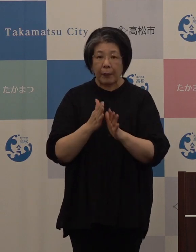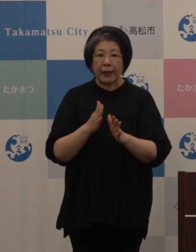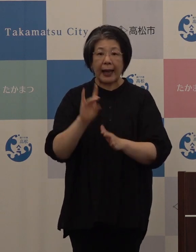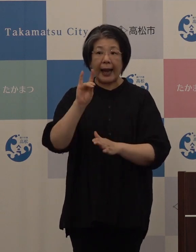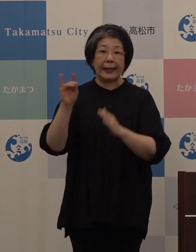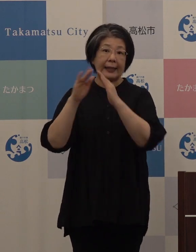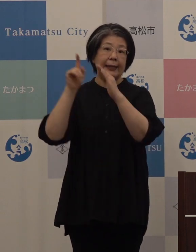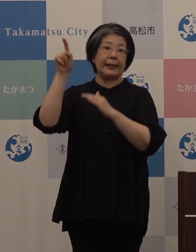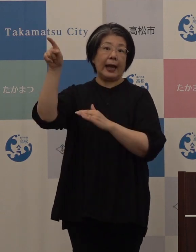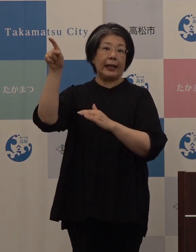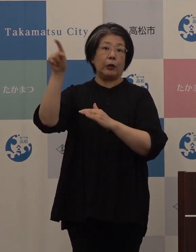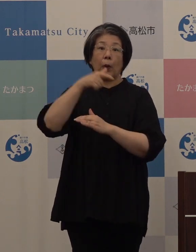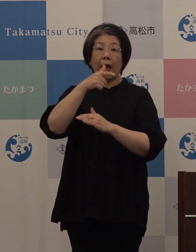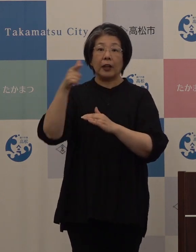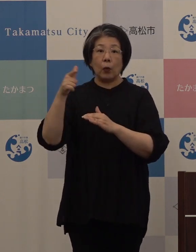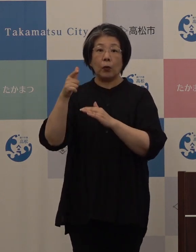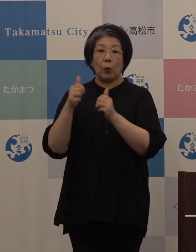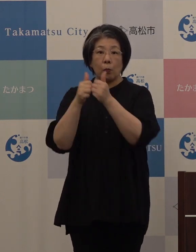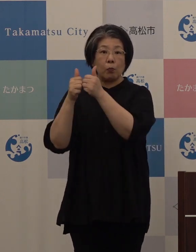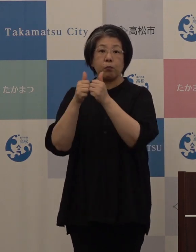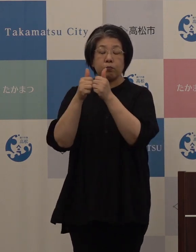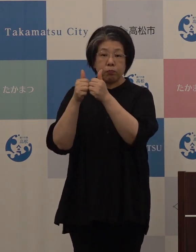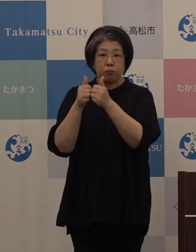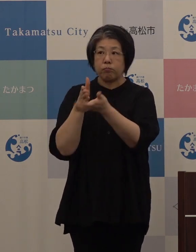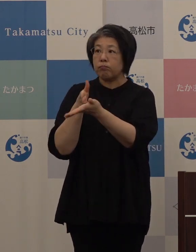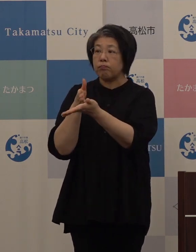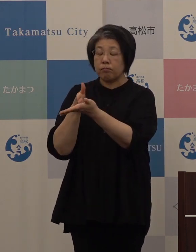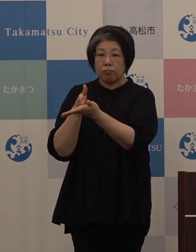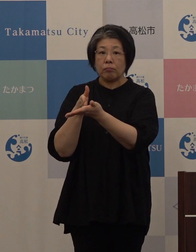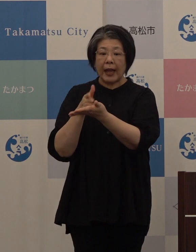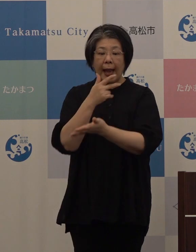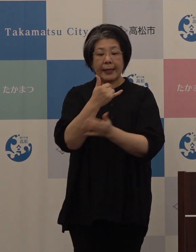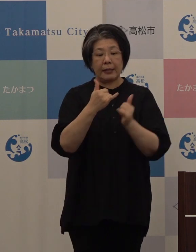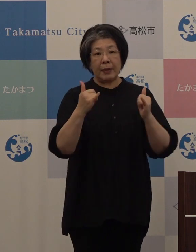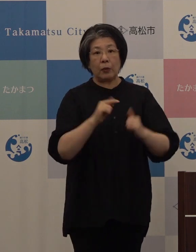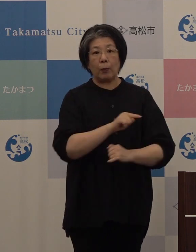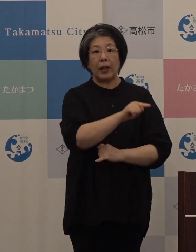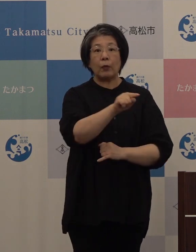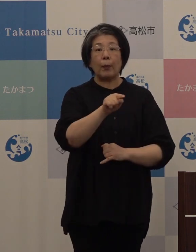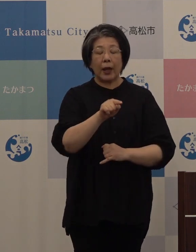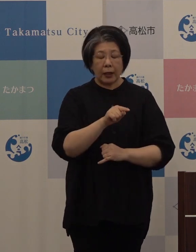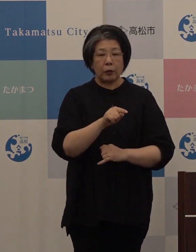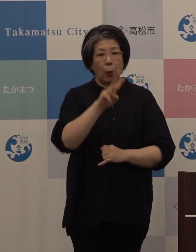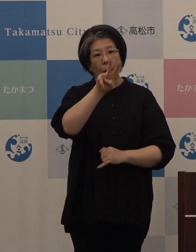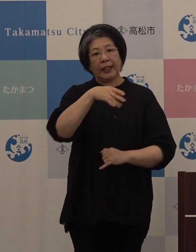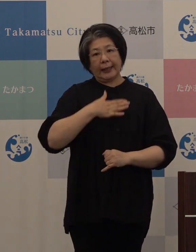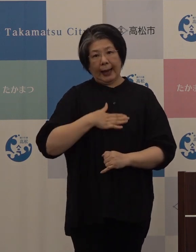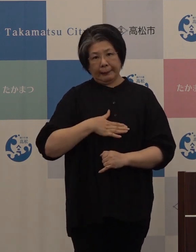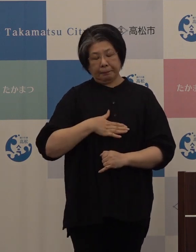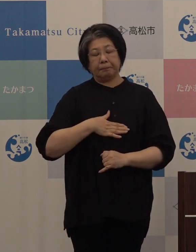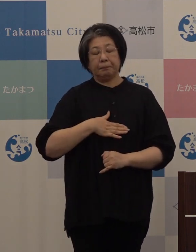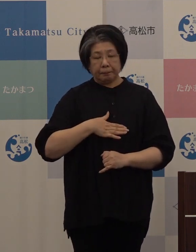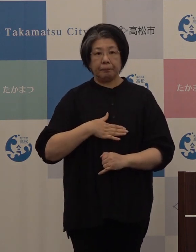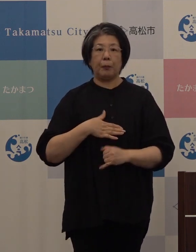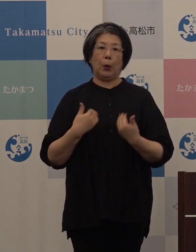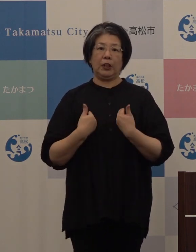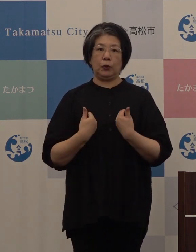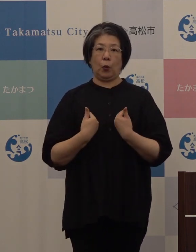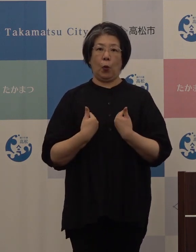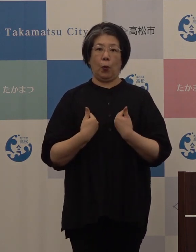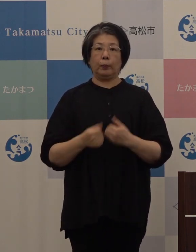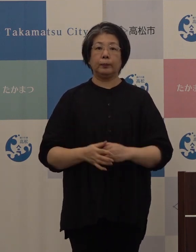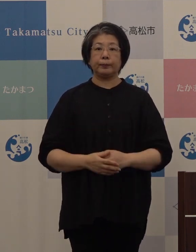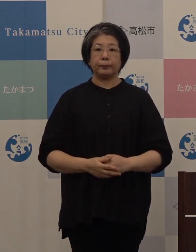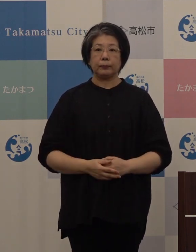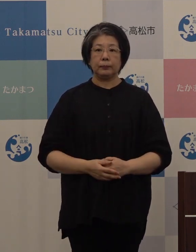中心として関係者等にご説明をして、市民のご理解を得ていくということになろうかと思っております